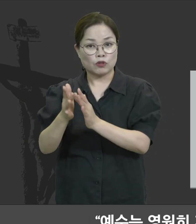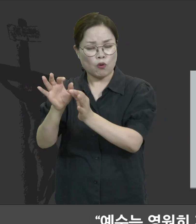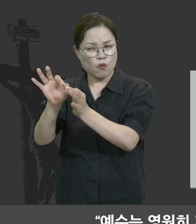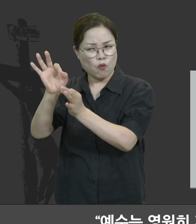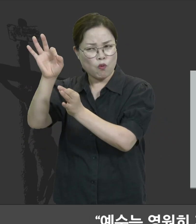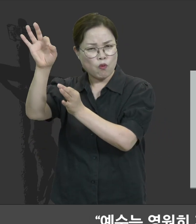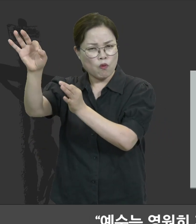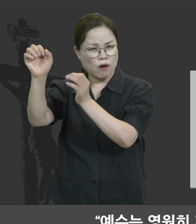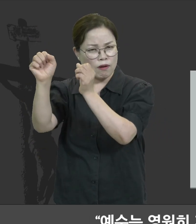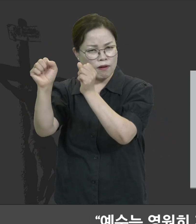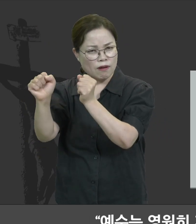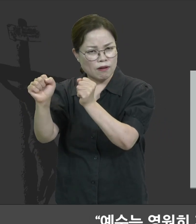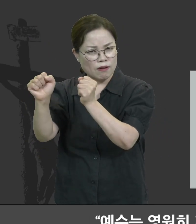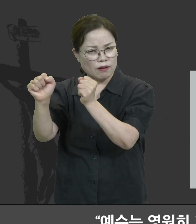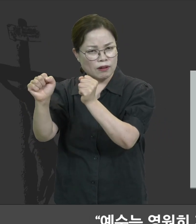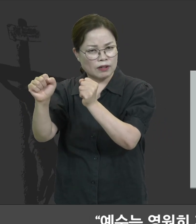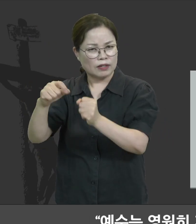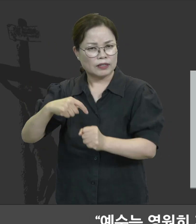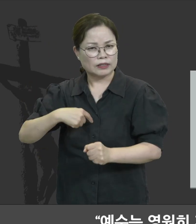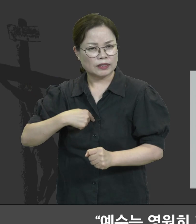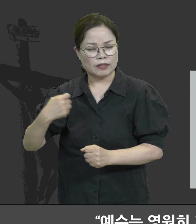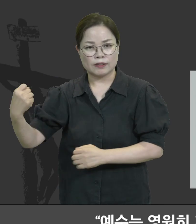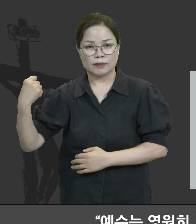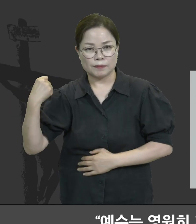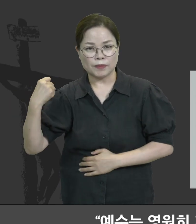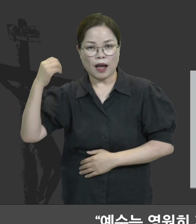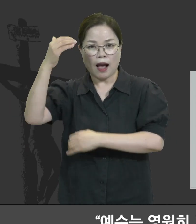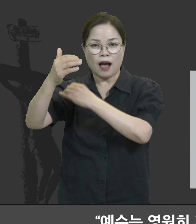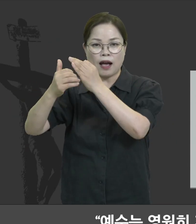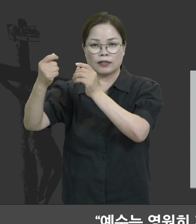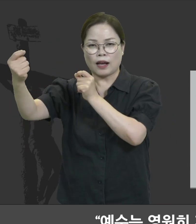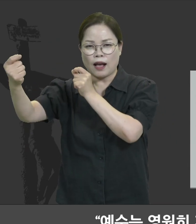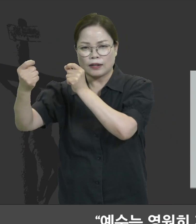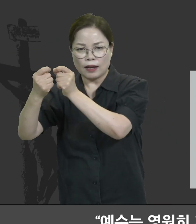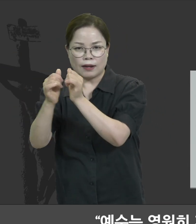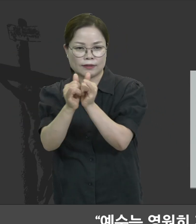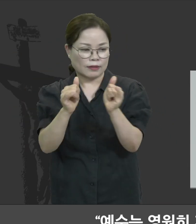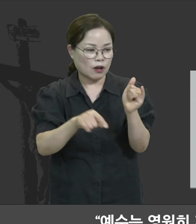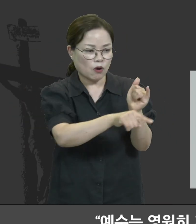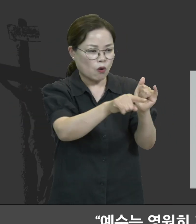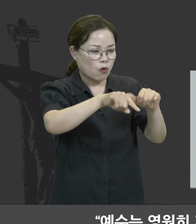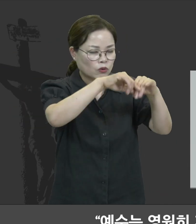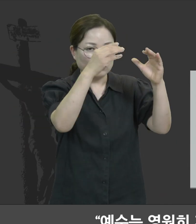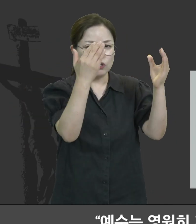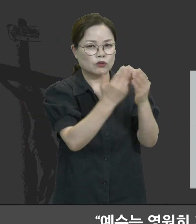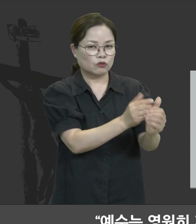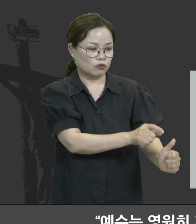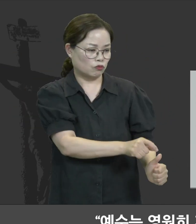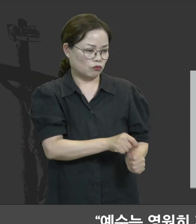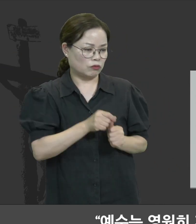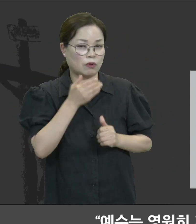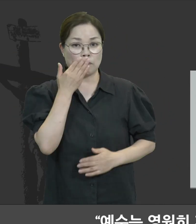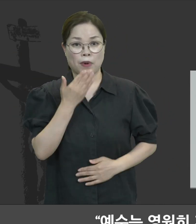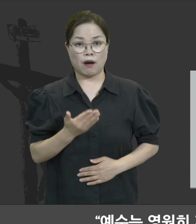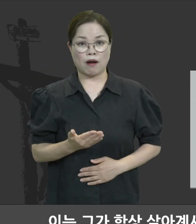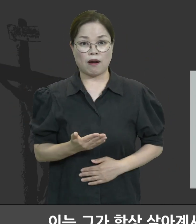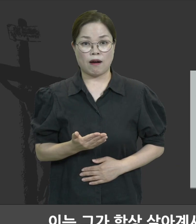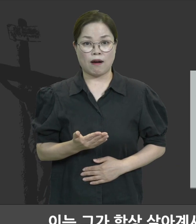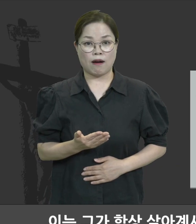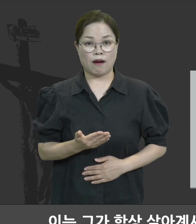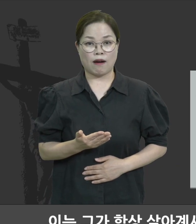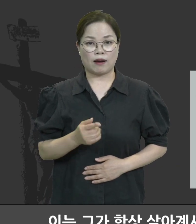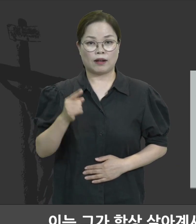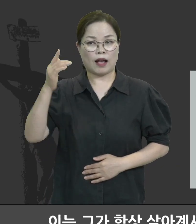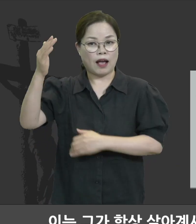예수는 영원히 계심으로 자기를 힘입어 하나님께 나아가는 자들을 온전히 구원하실 수 있으니